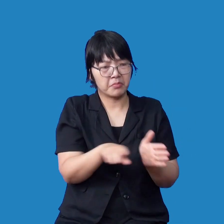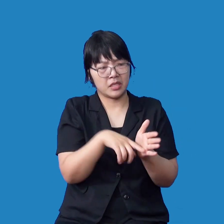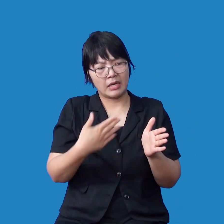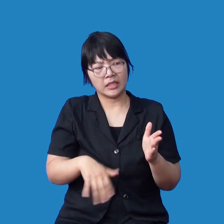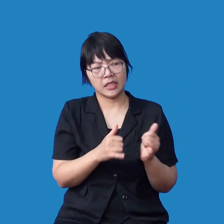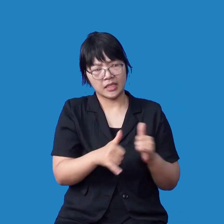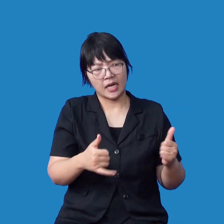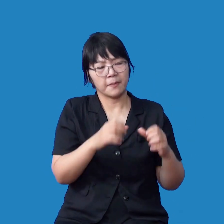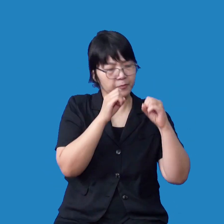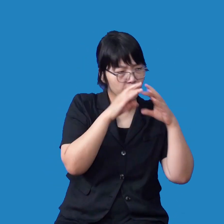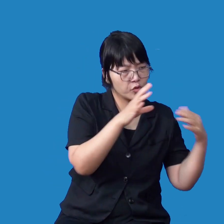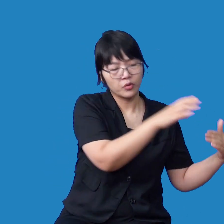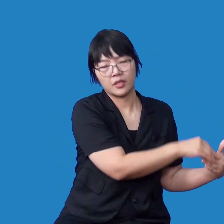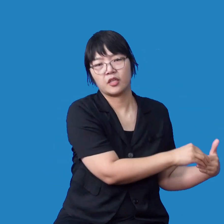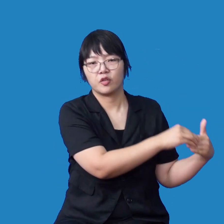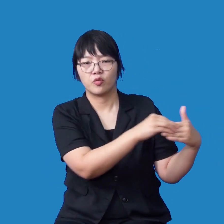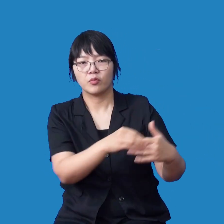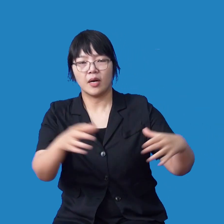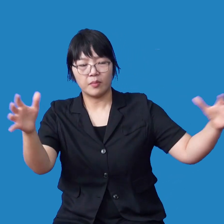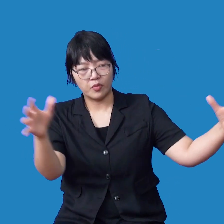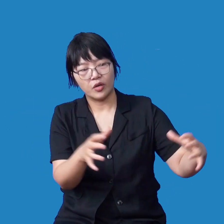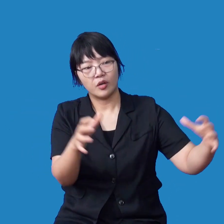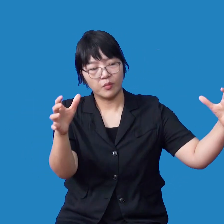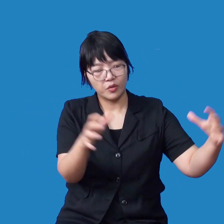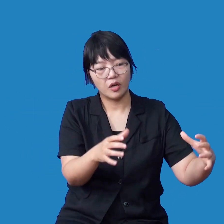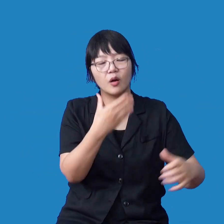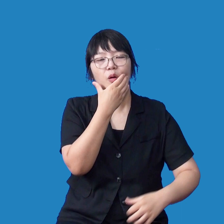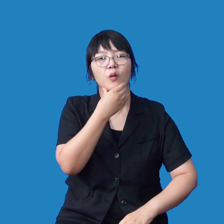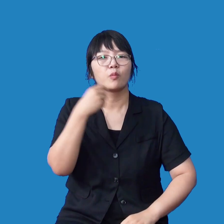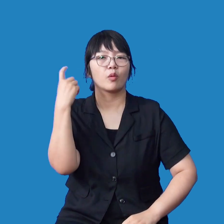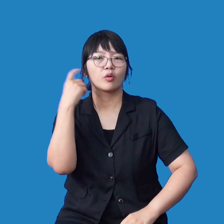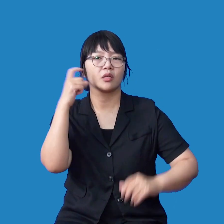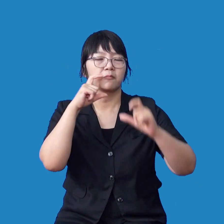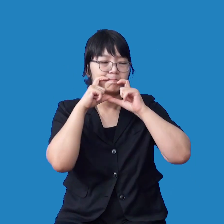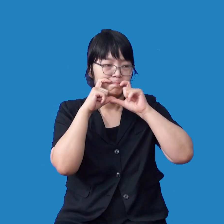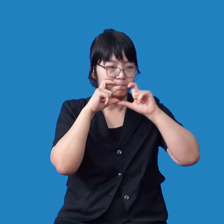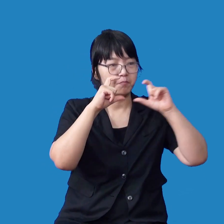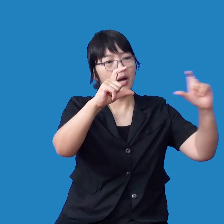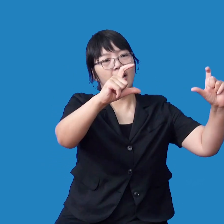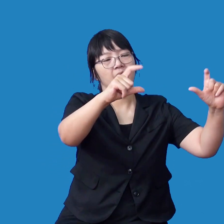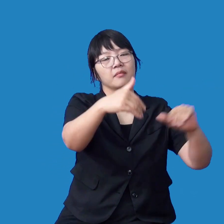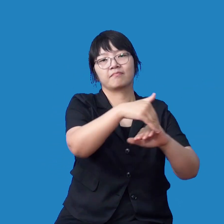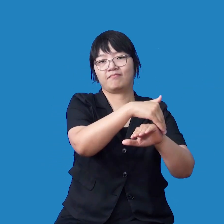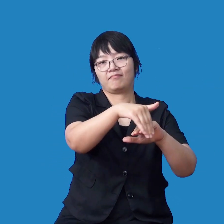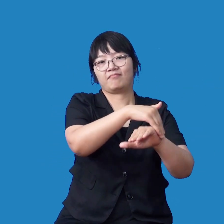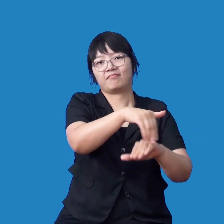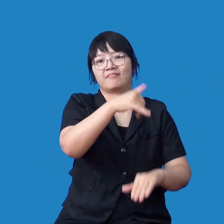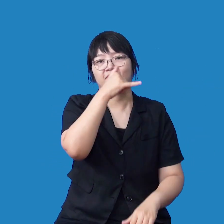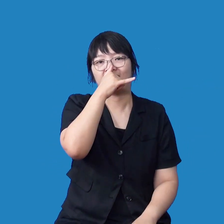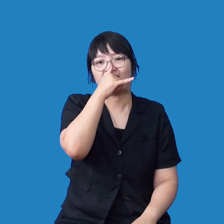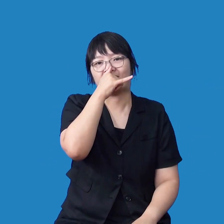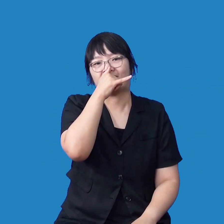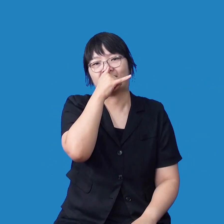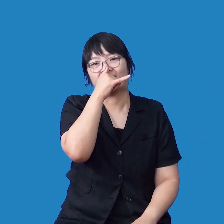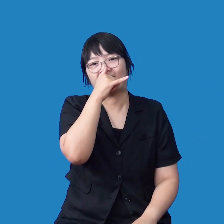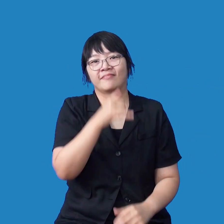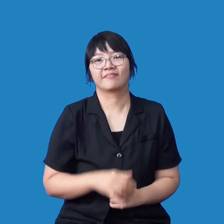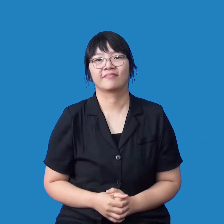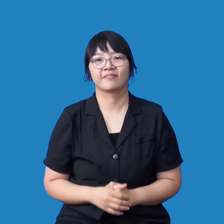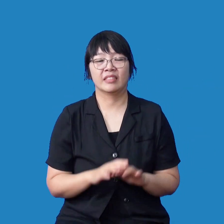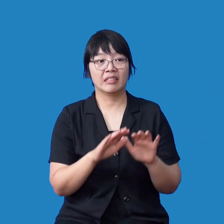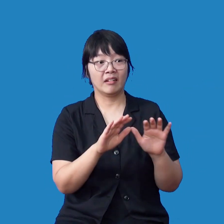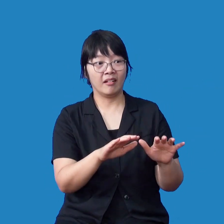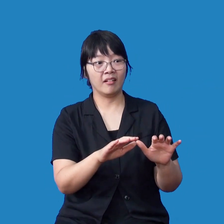그리스도의 복음을 선포할 것입니다. 우리가 제주를 복음화시키는 이 가슴 벅찬